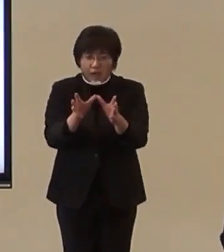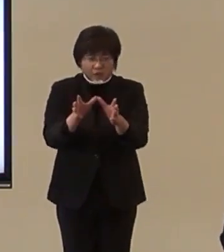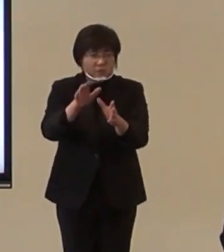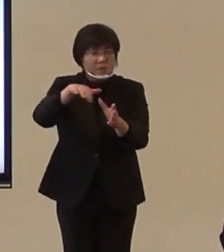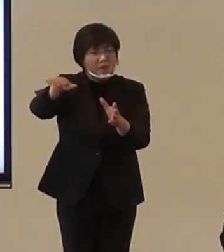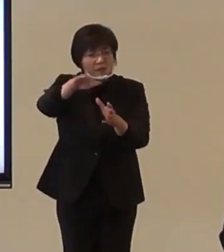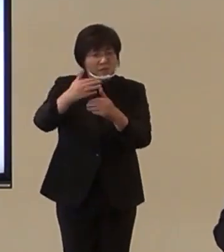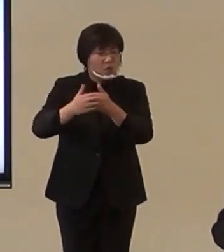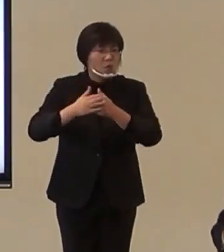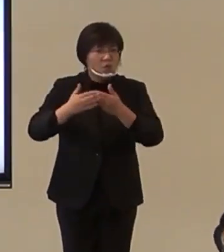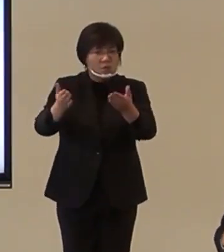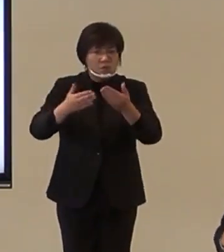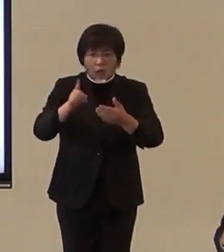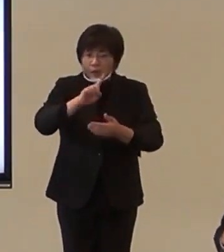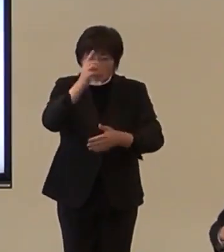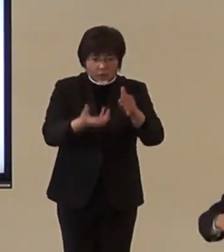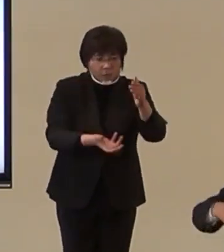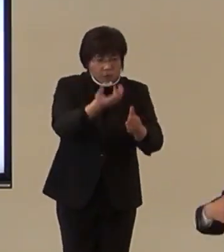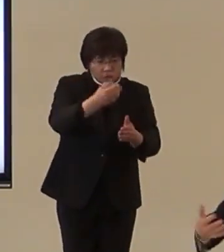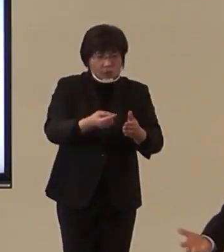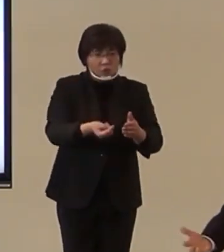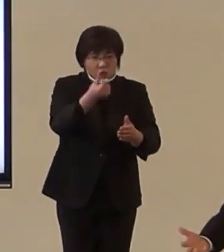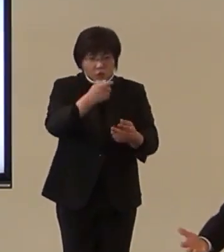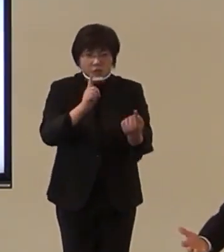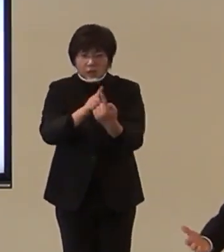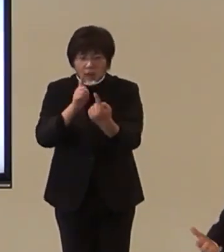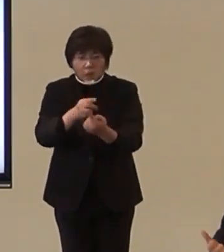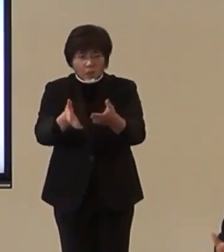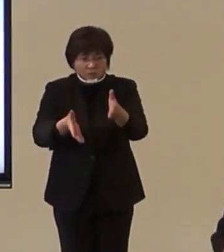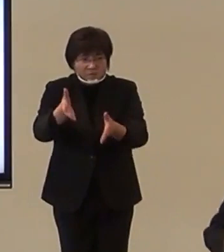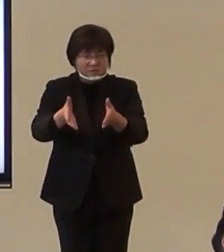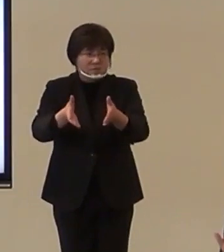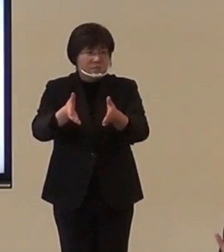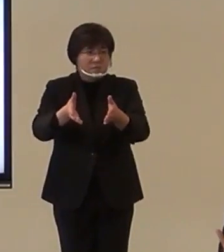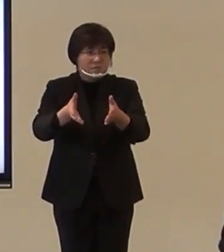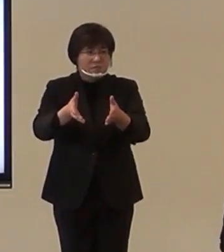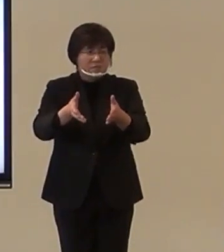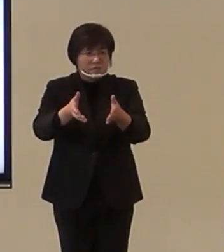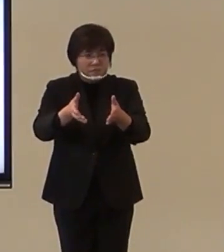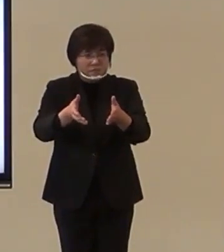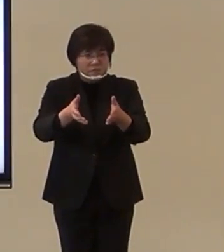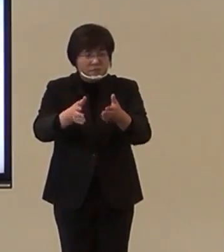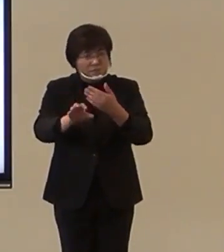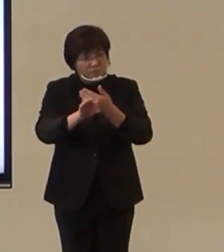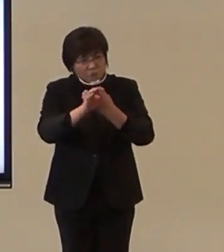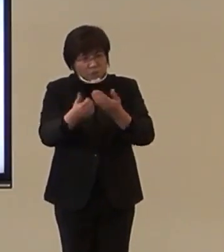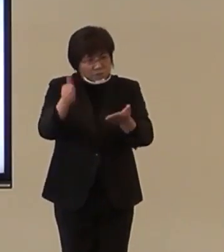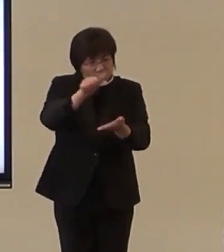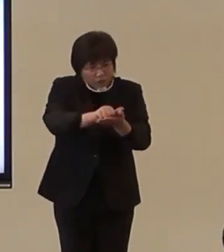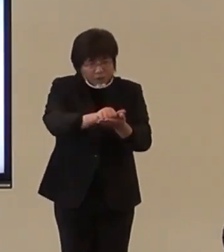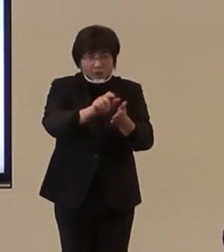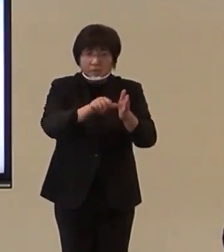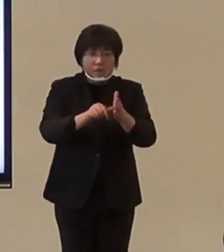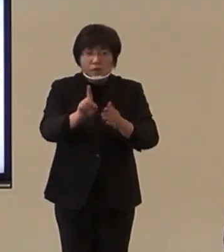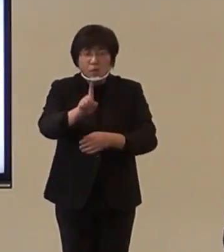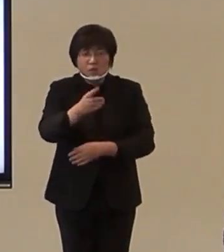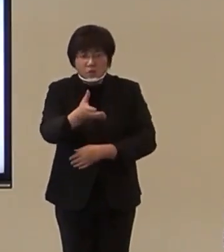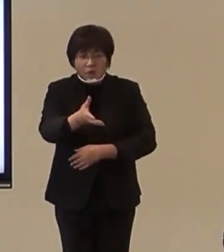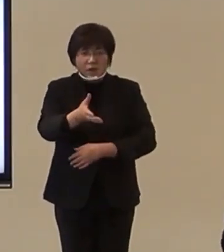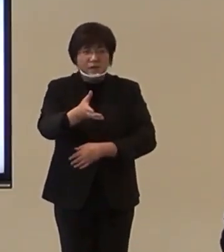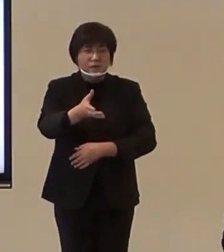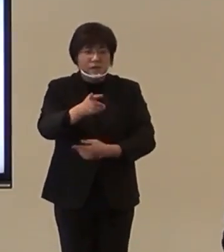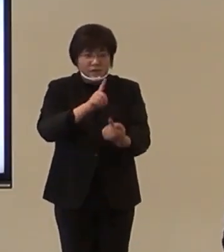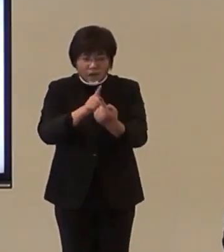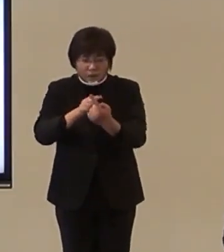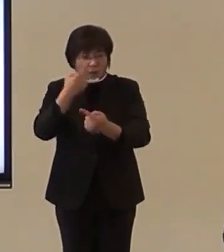ただいて、そして何か起こったらですね、すぐ対策をするとか、副作用が起こったらどうするんだというところ、それからまたこの